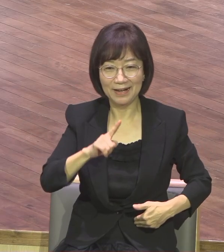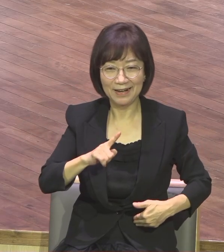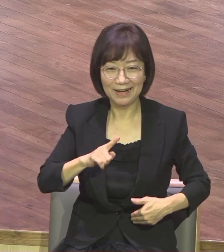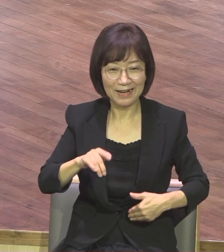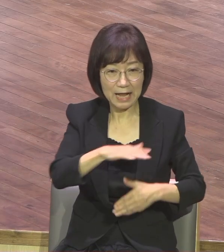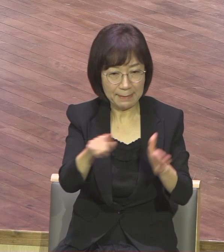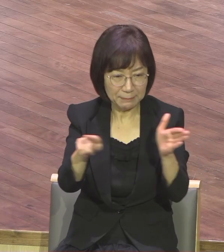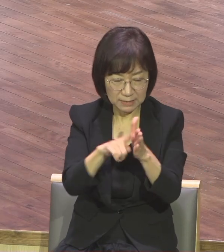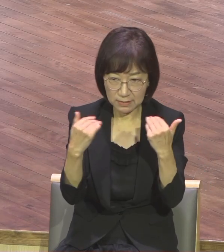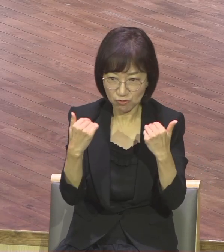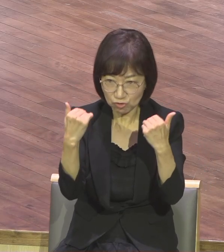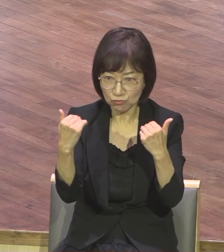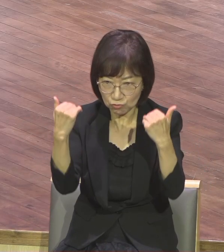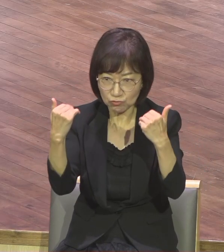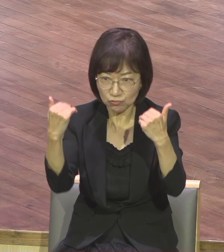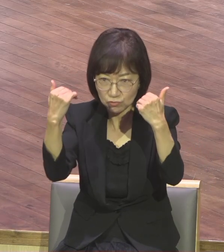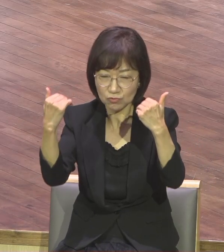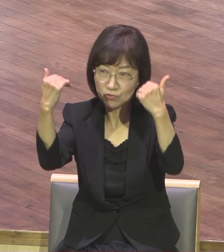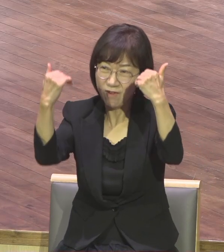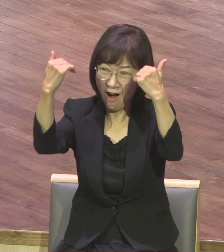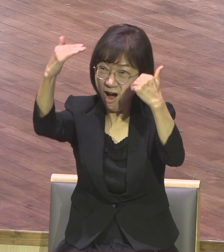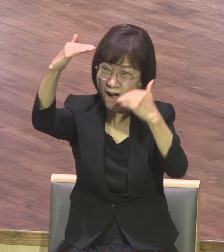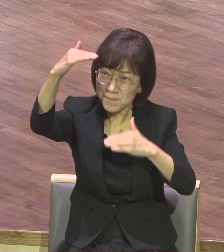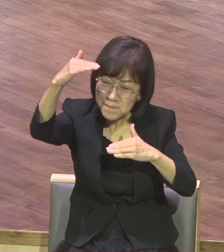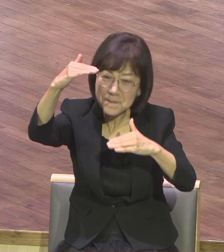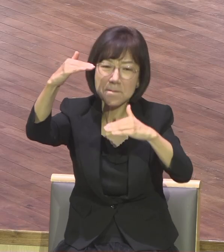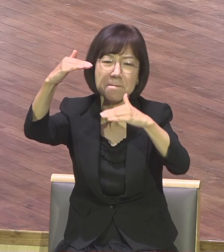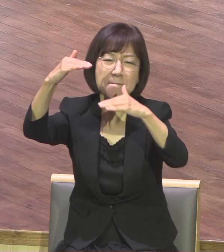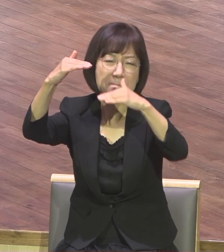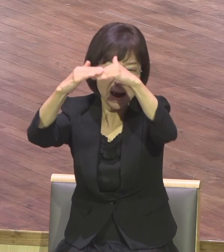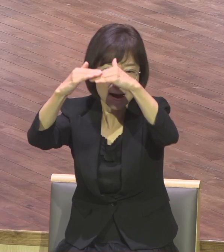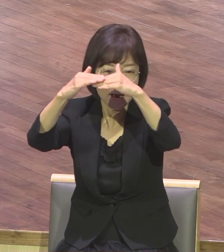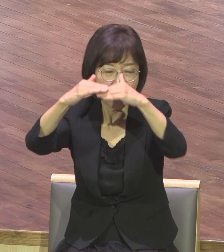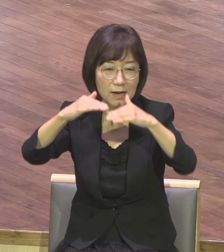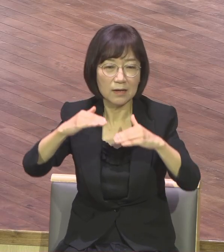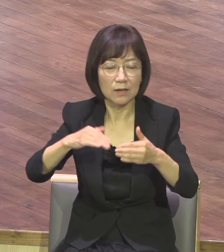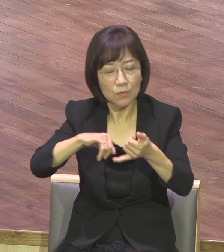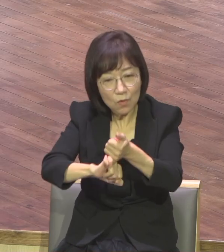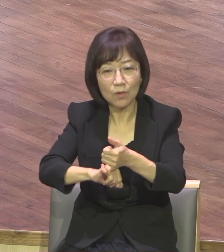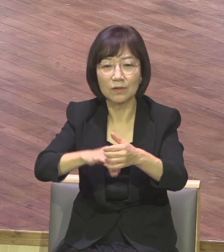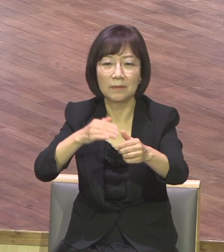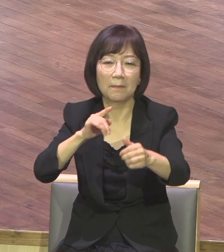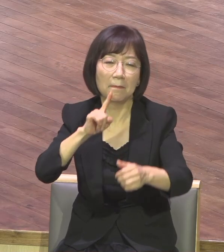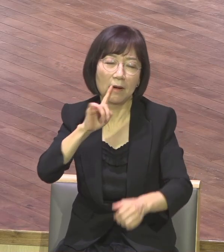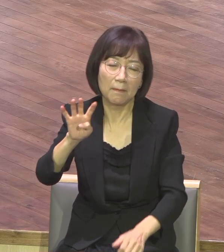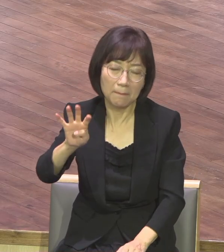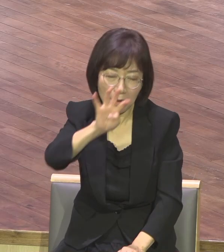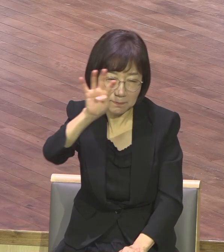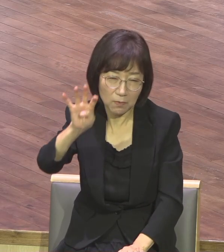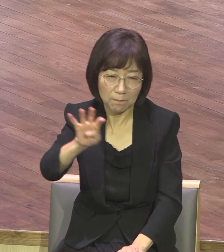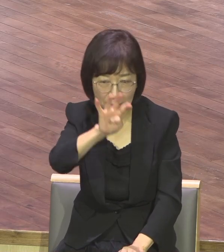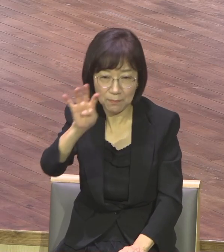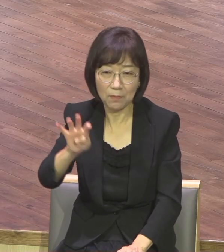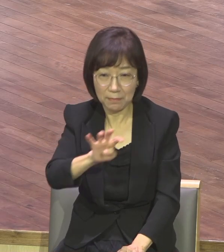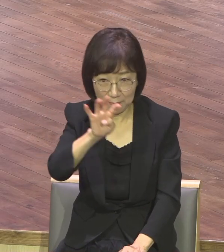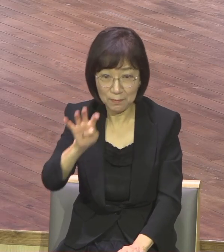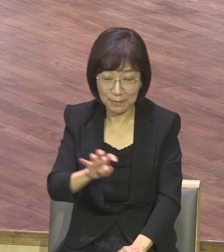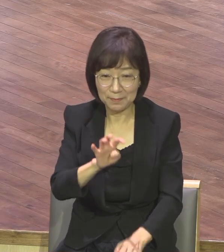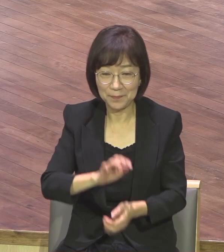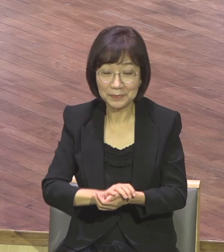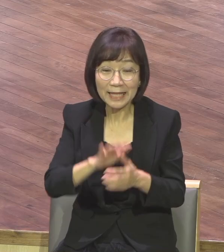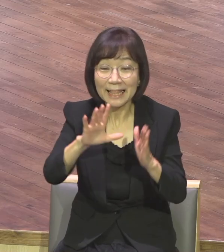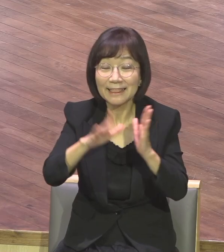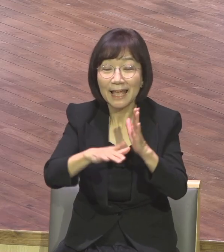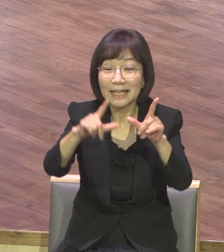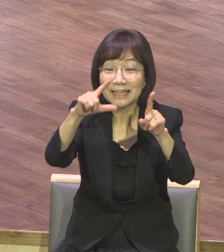그리스도에게까지 자라가라. 이 사실을 반복적으로 강조하고 있어요. 반복적으로. 여기 중요한 것이요. 범사라는